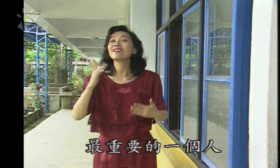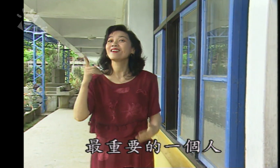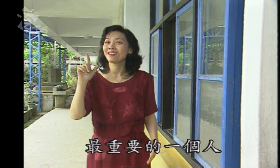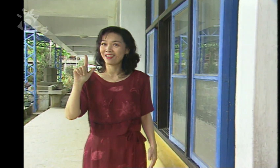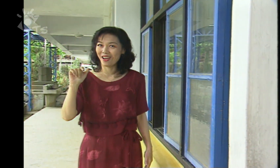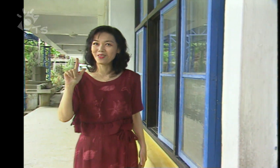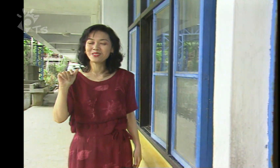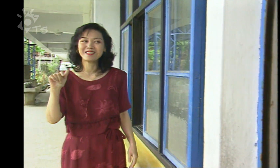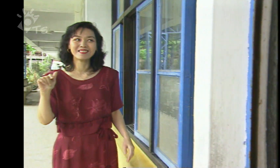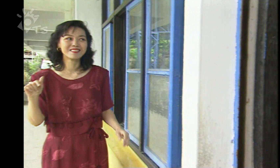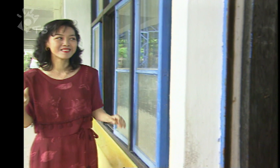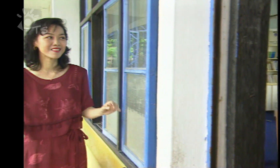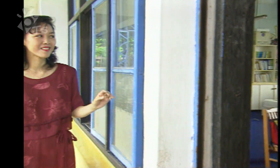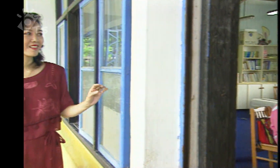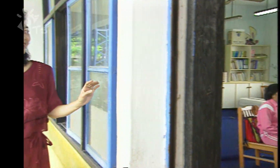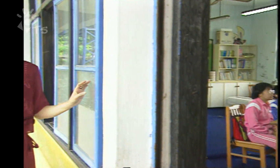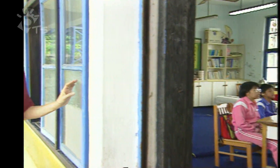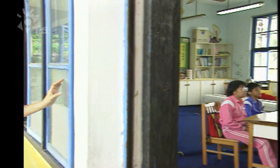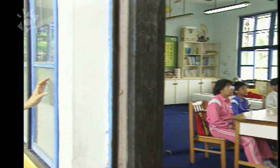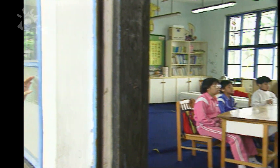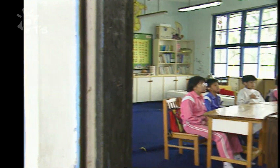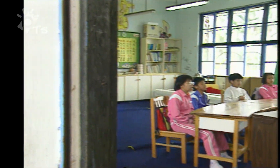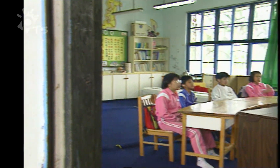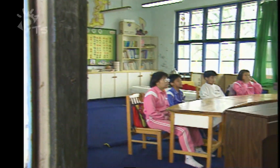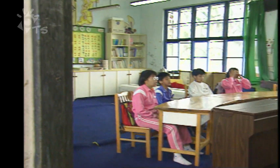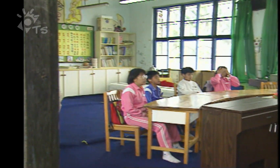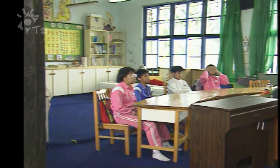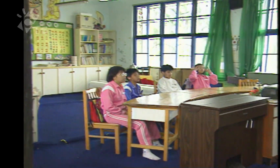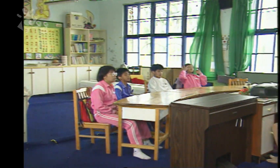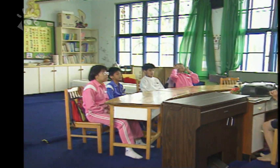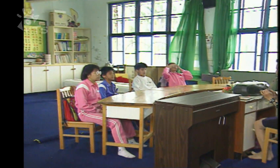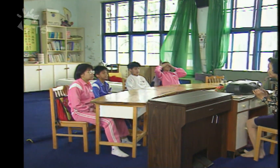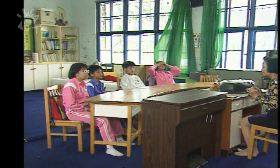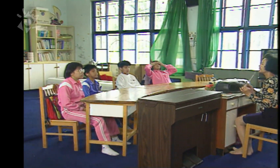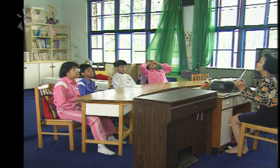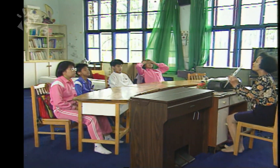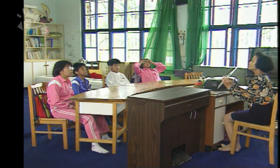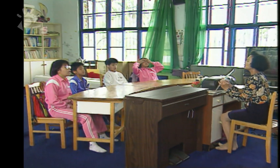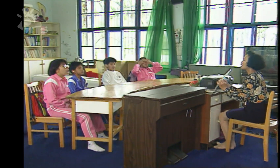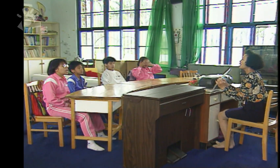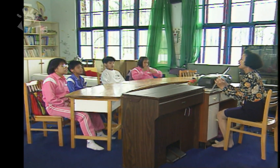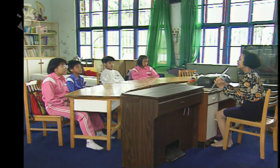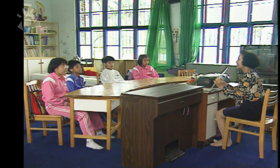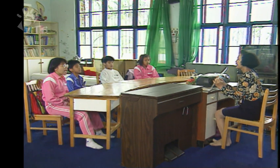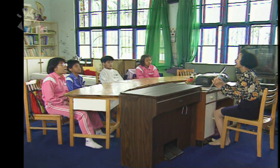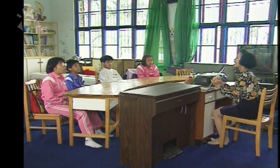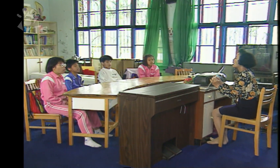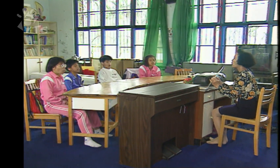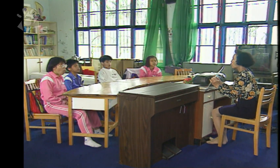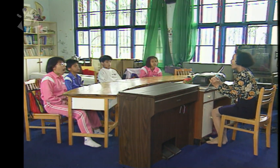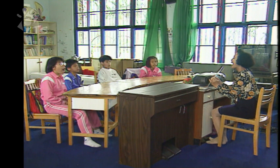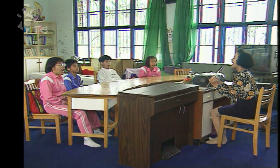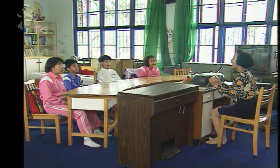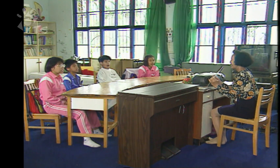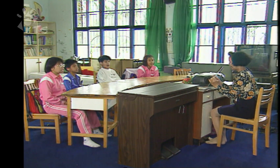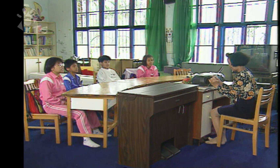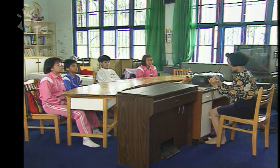那个 声音是电话铃，然后你说 电话铃。